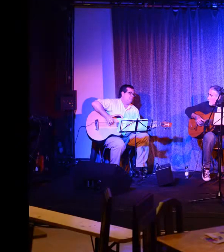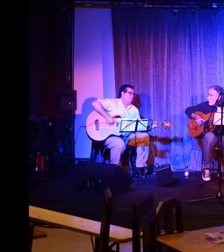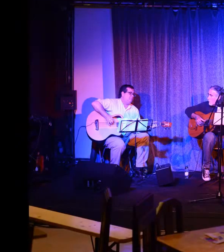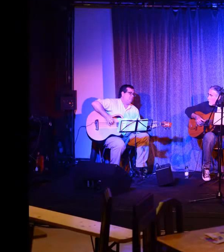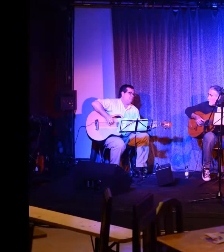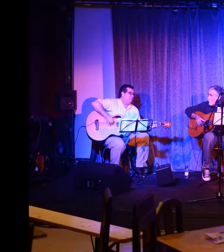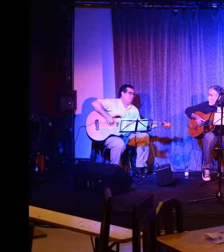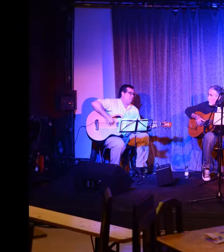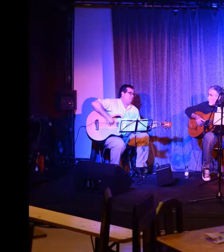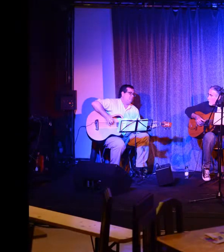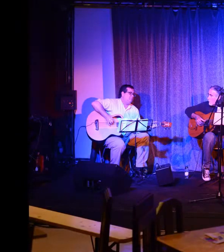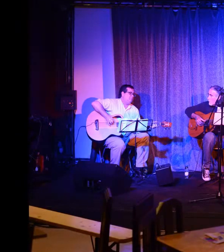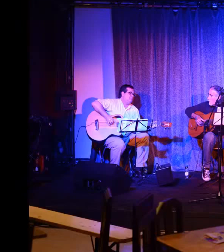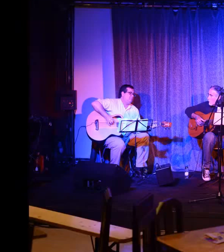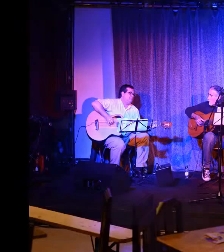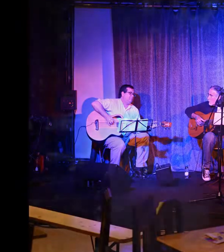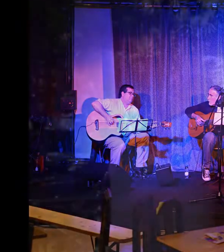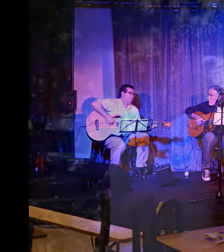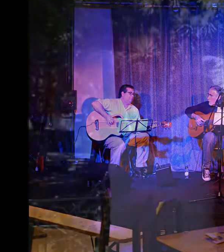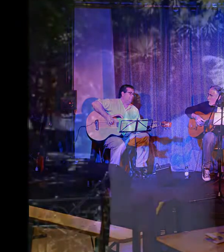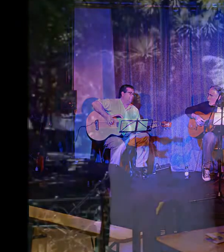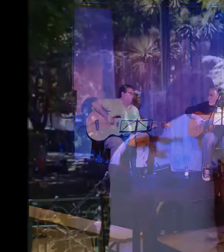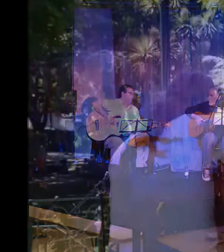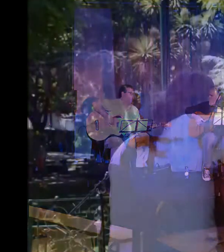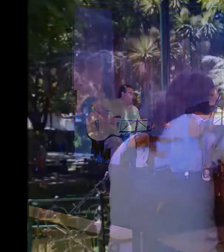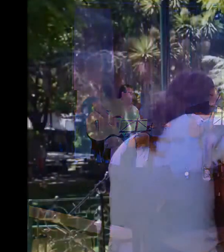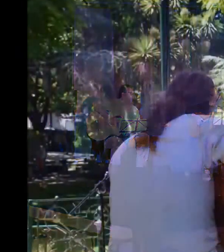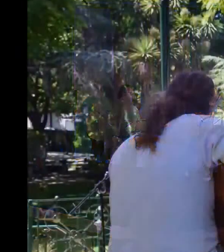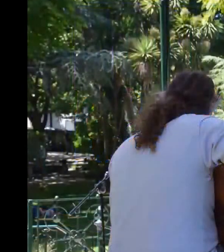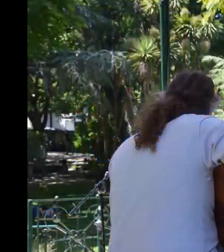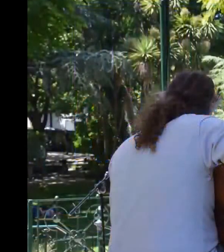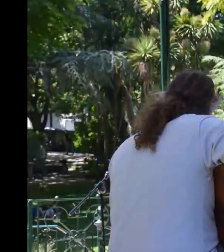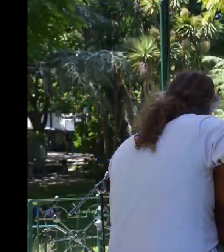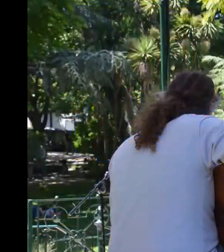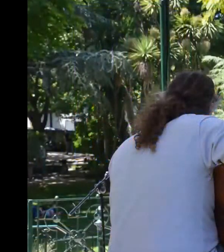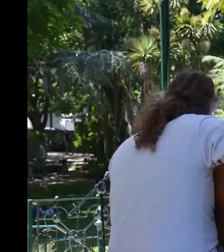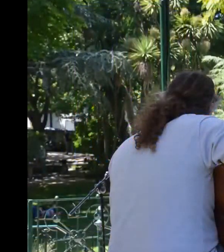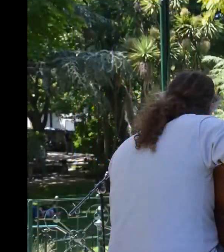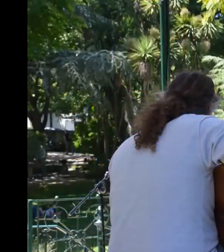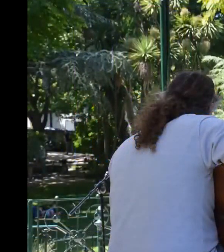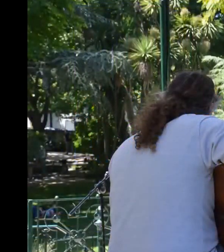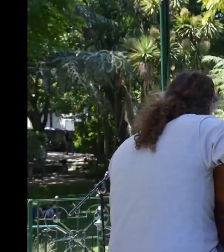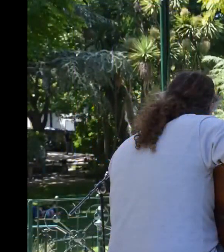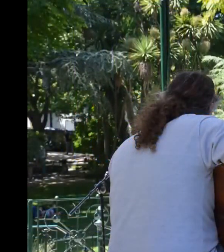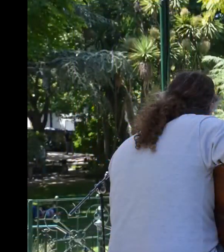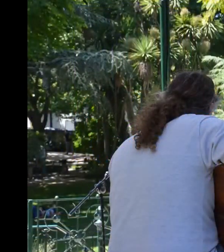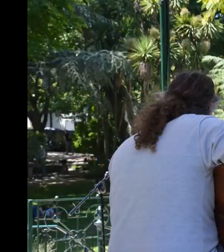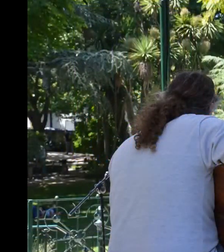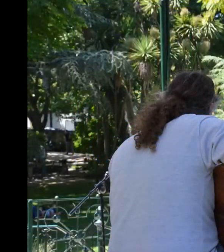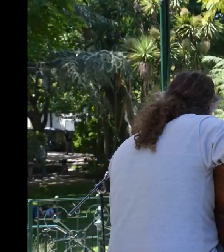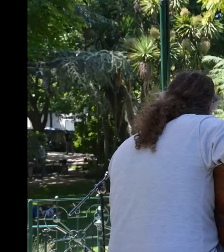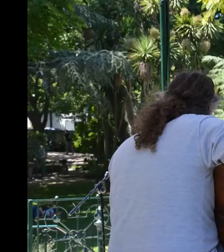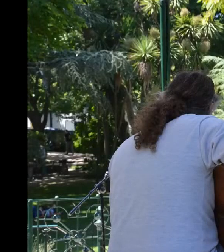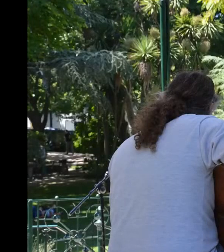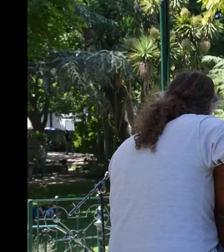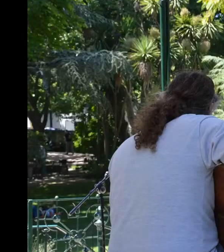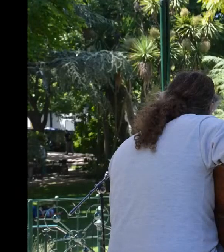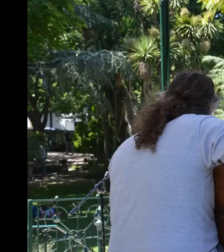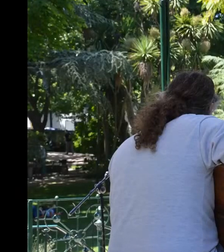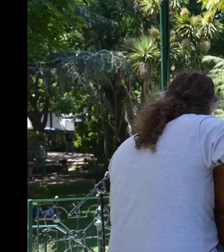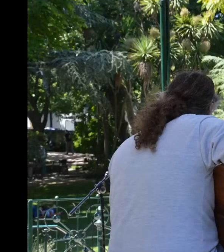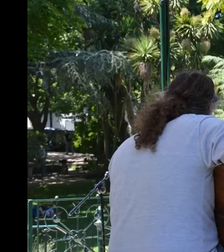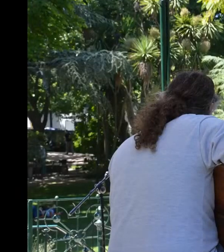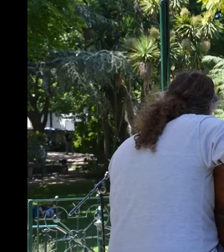tintim por tintim. Depois de tudo, ao fim deste relato, você que acabará dando razão a mim.